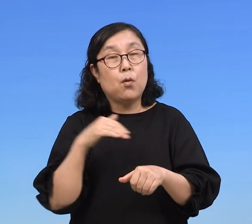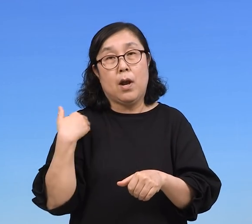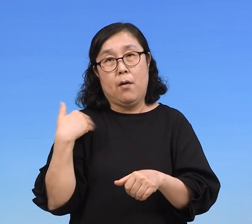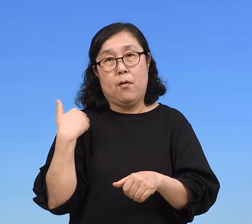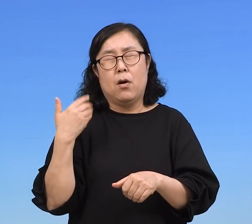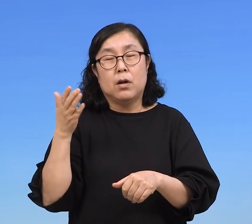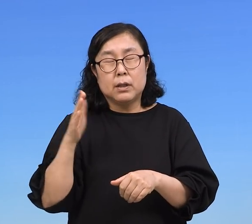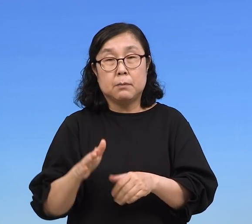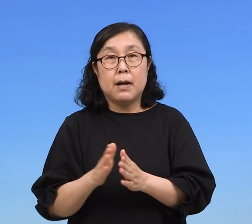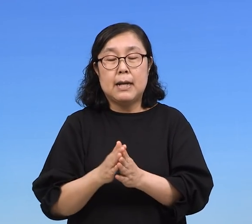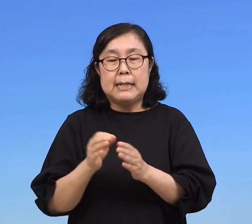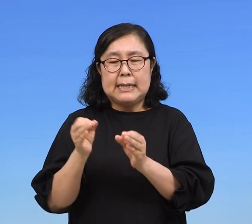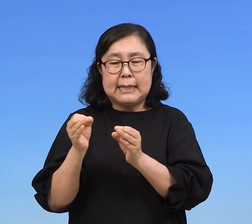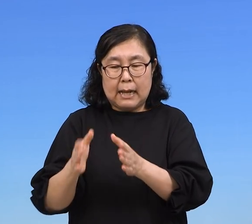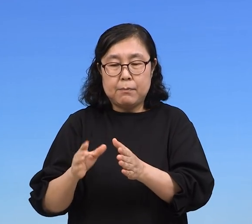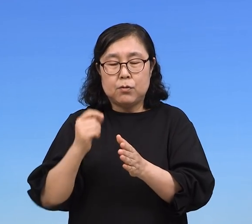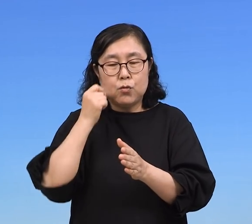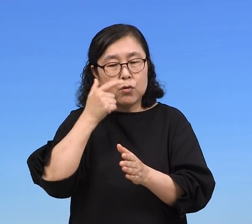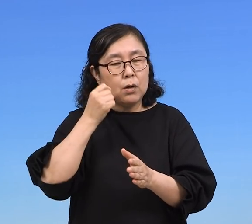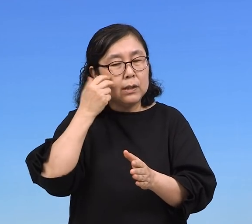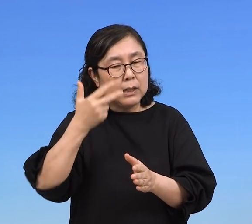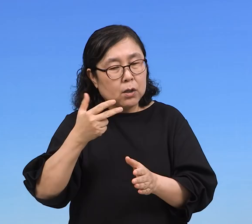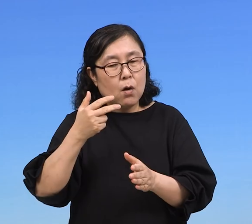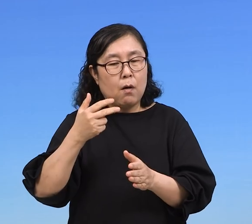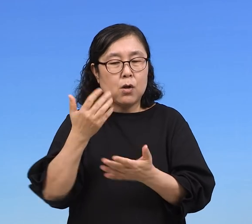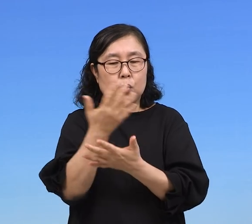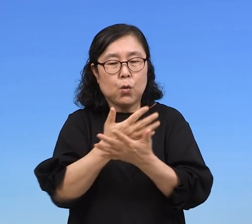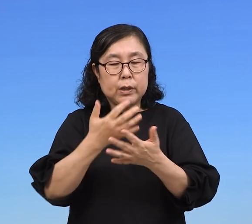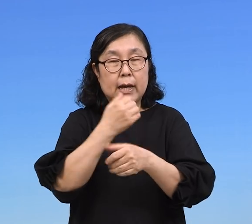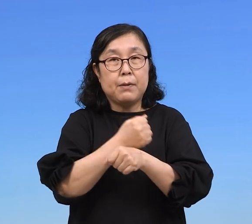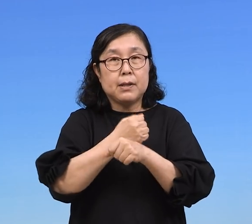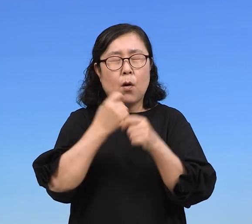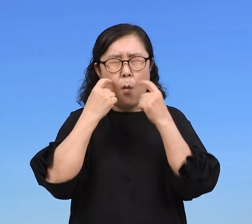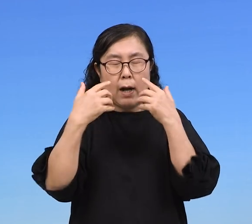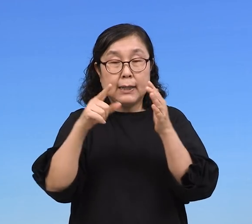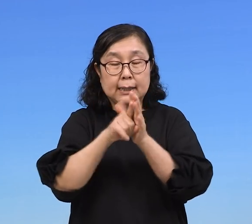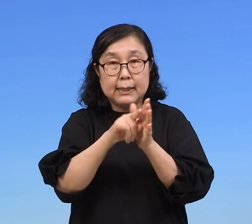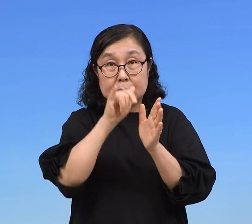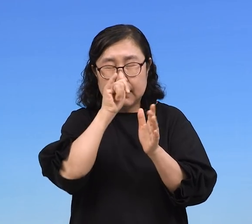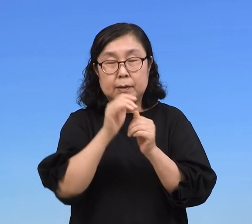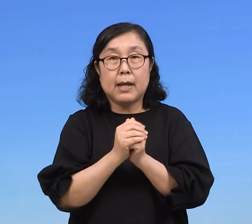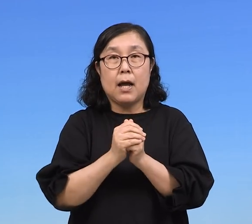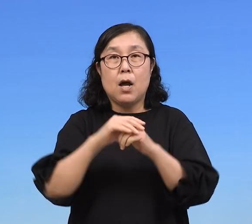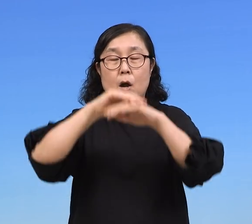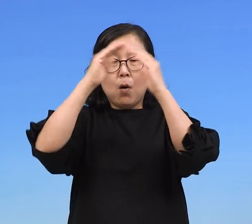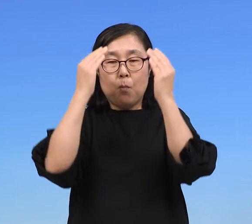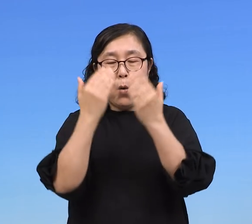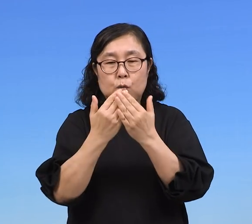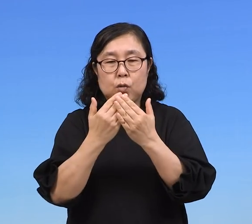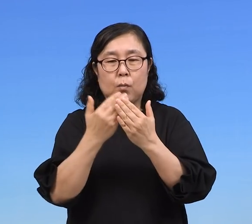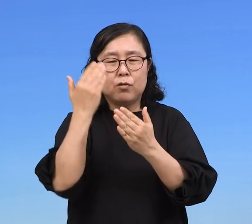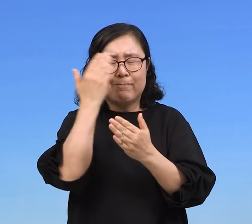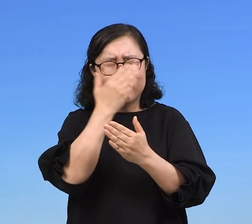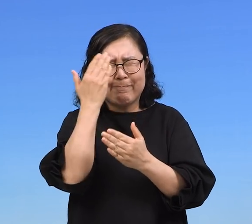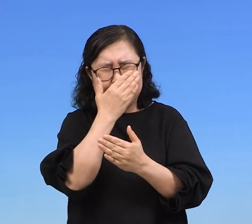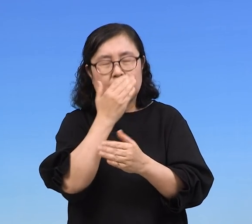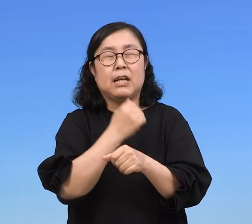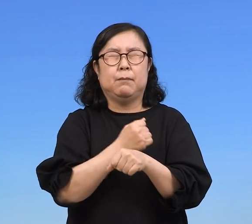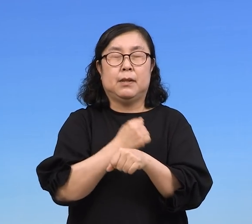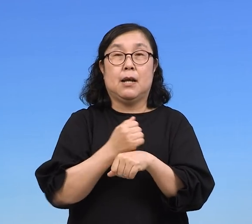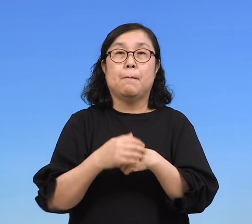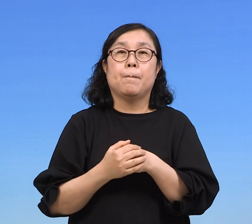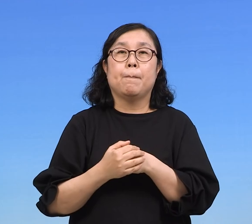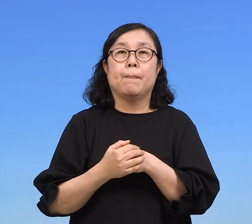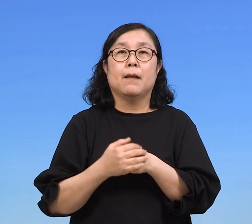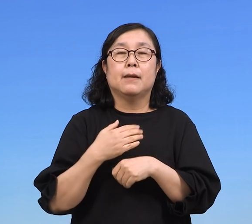정확하게 잘 모르지만 짧은 한 6개월, 7개월 교제하면서 확신하는 게 있습니다. 이분들 모두가 다 너무